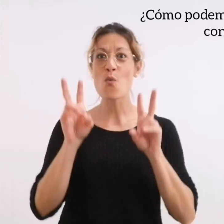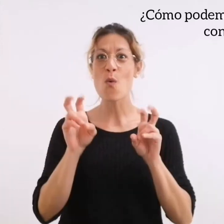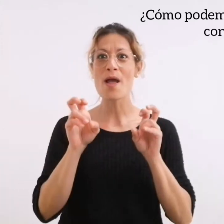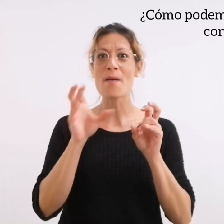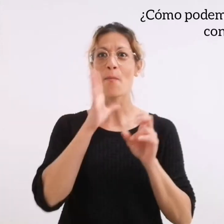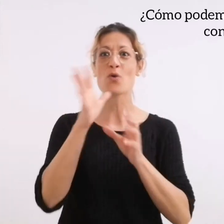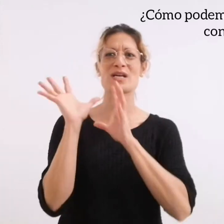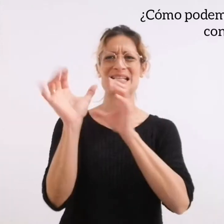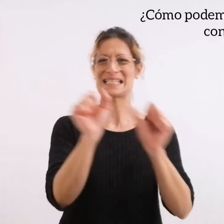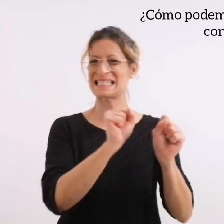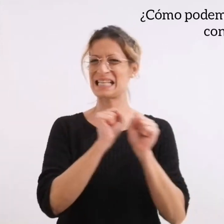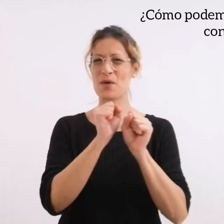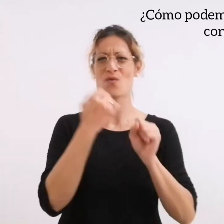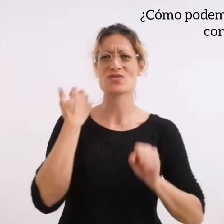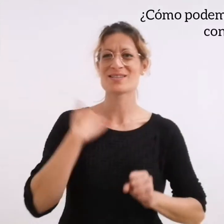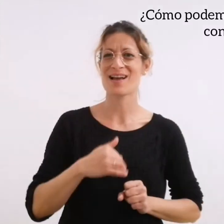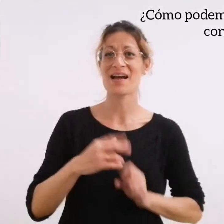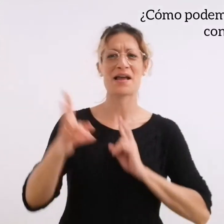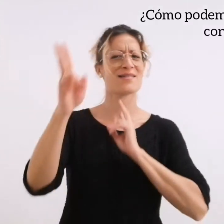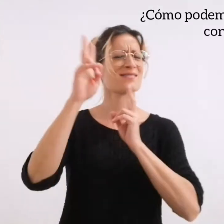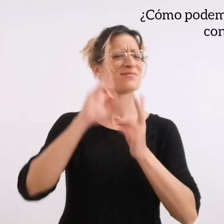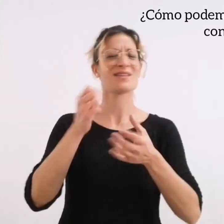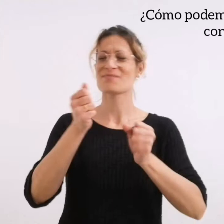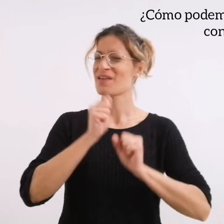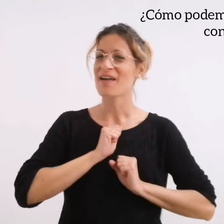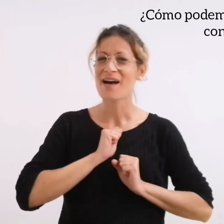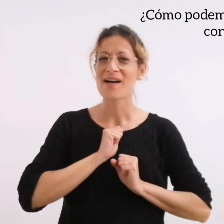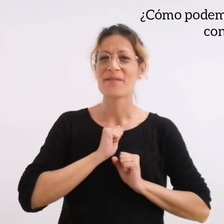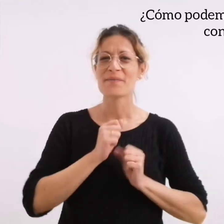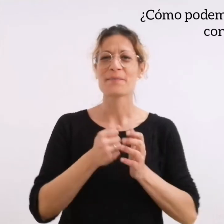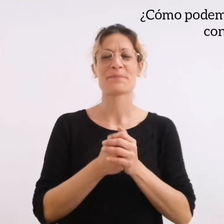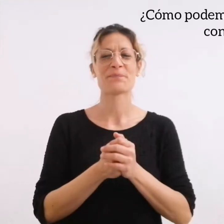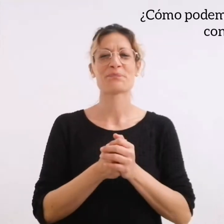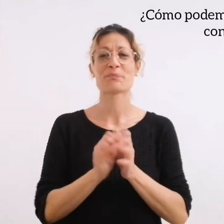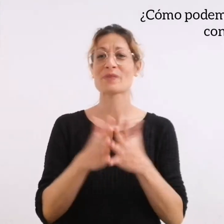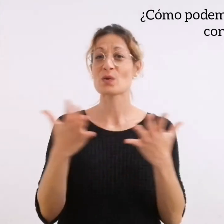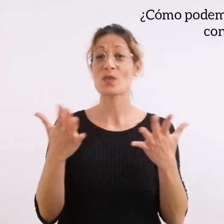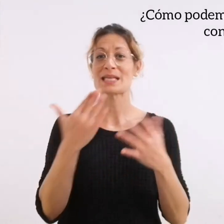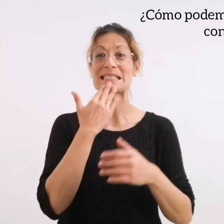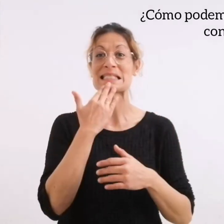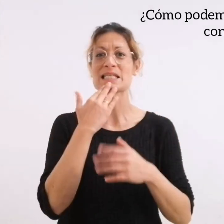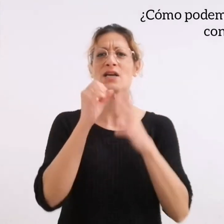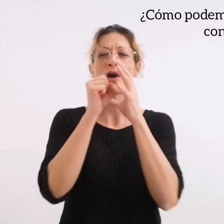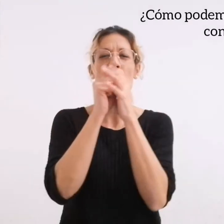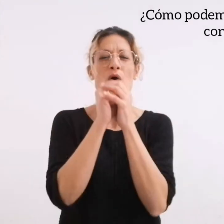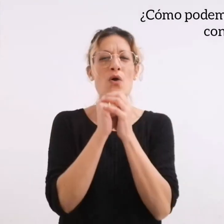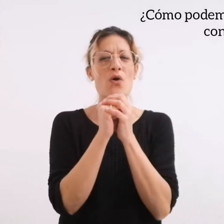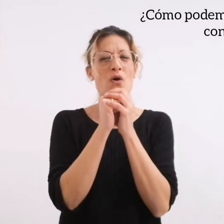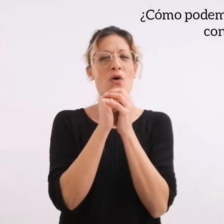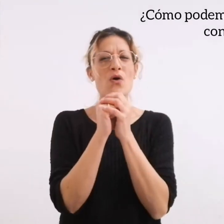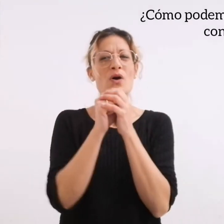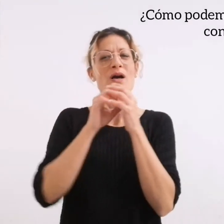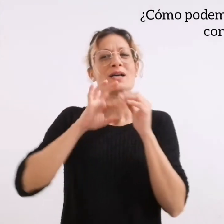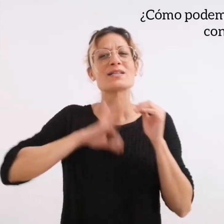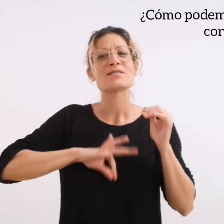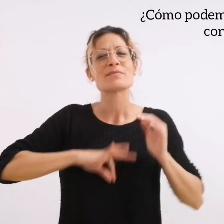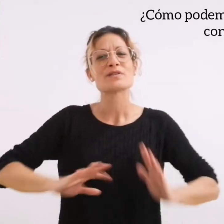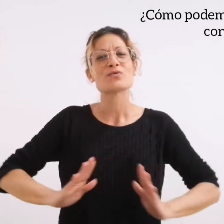Y Él nos da respuesta. Entonces, al orar, el Espíritu Santo obra. Él